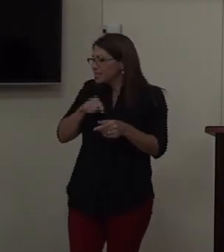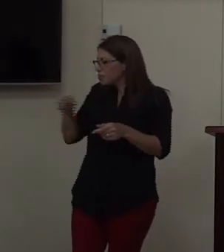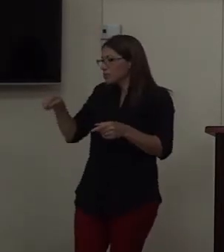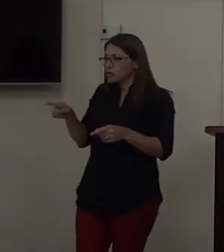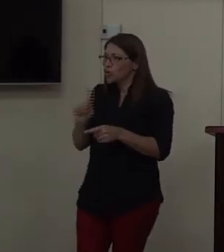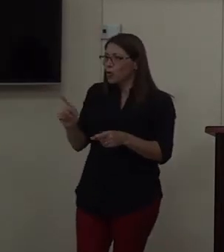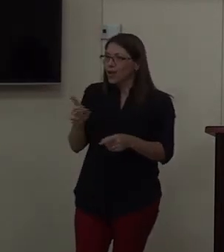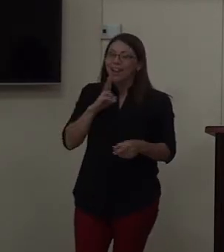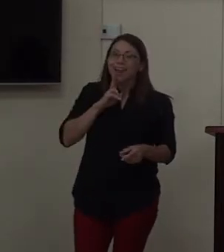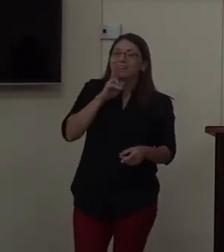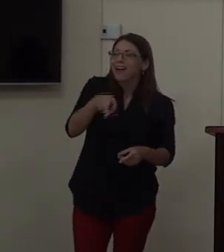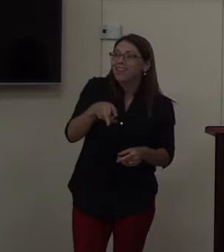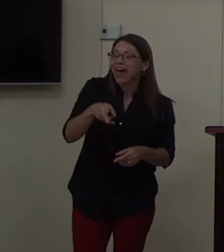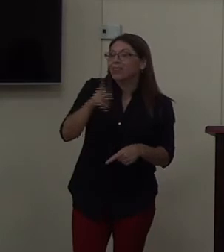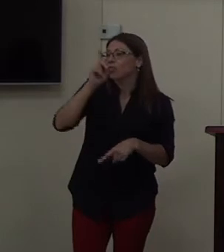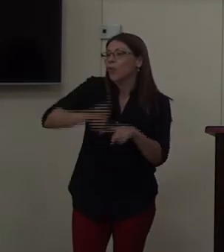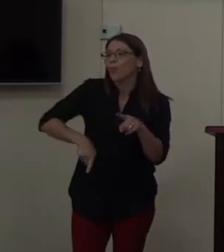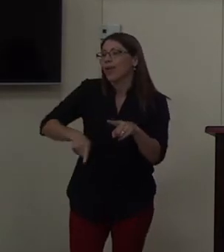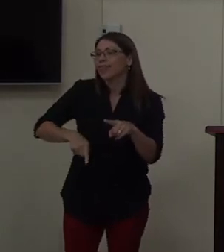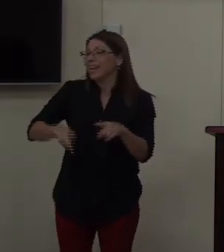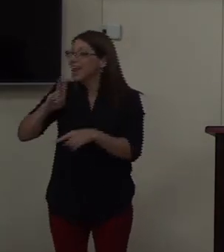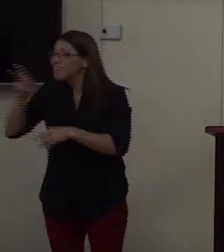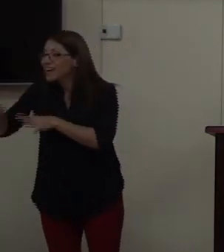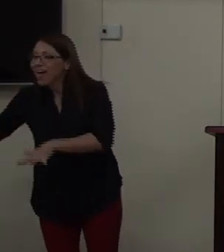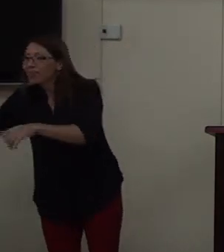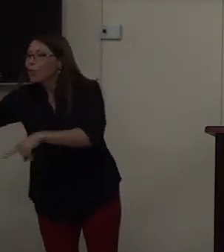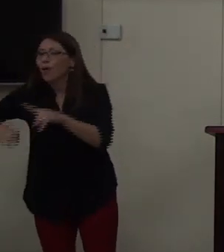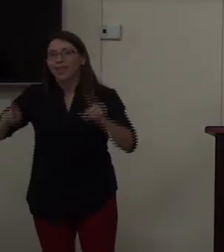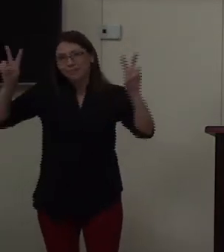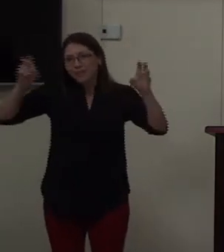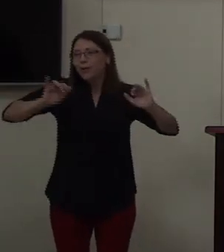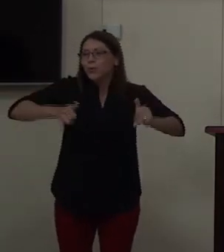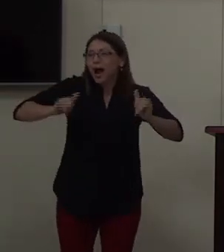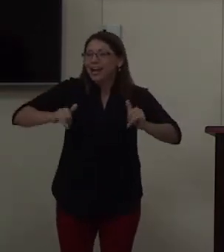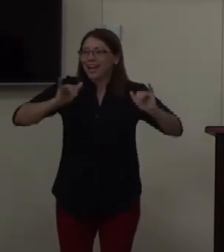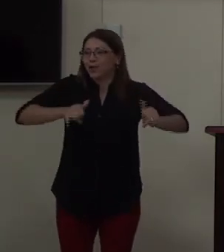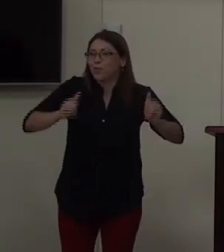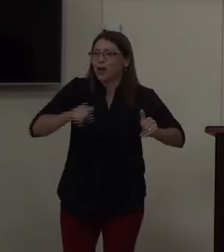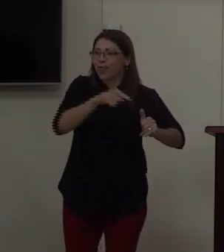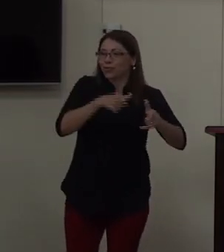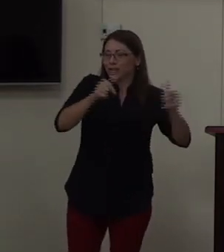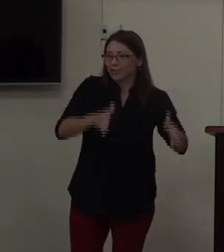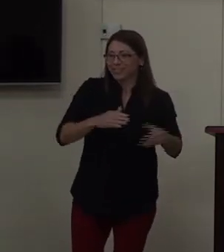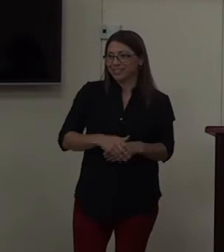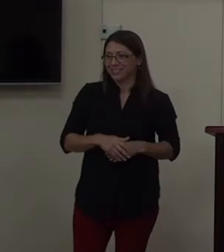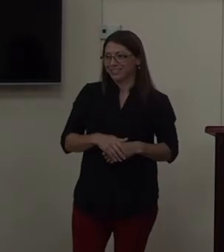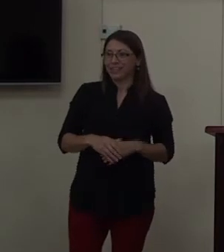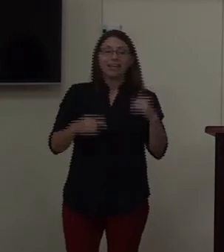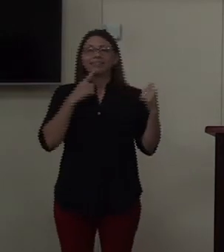pone a jugar el juego de los lingüistas, ¿no? Son procesos socioculturales, al final. De hecho, la premisa